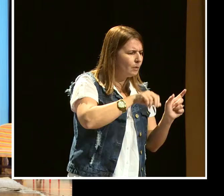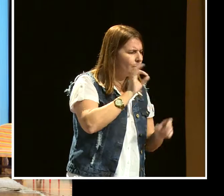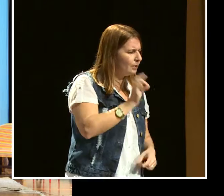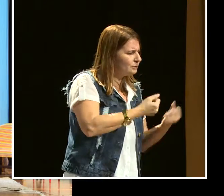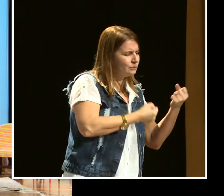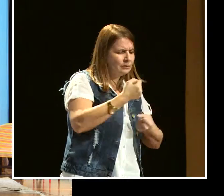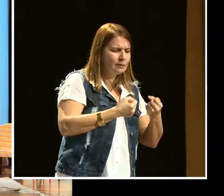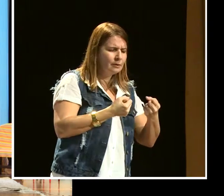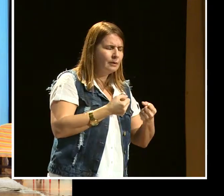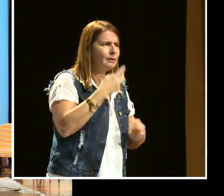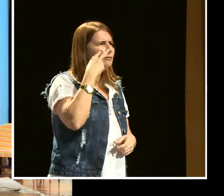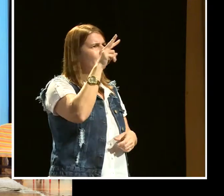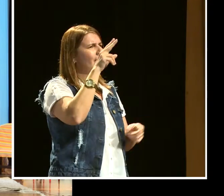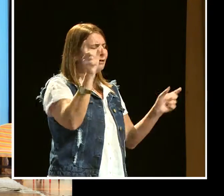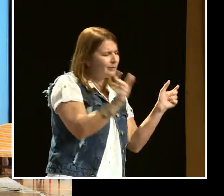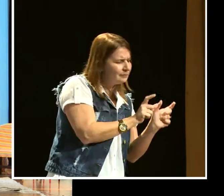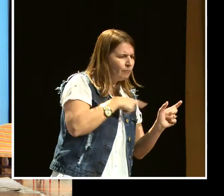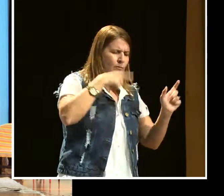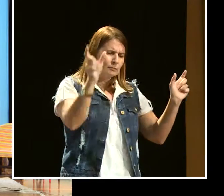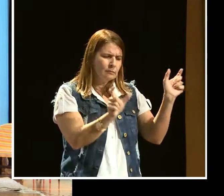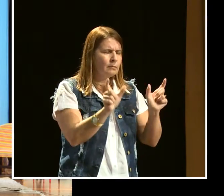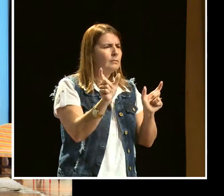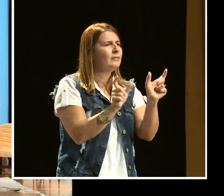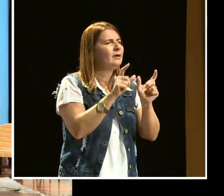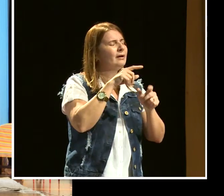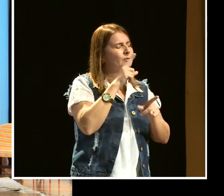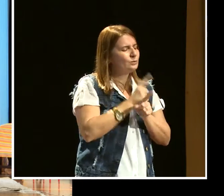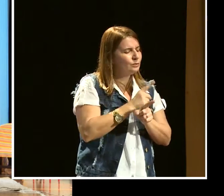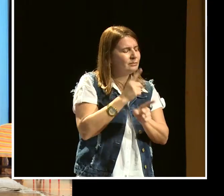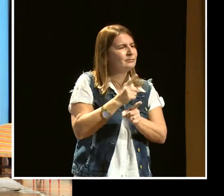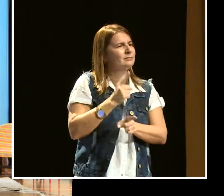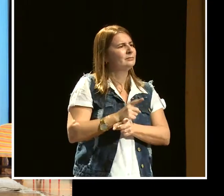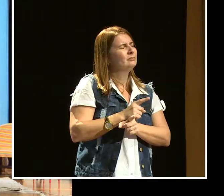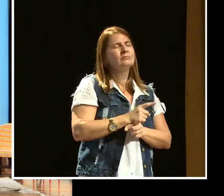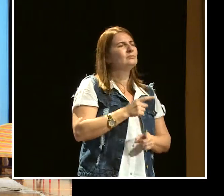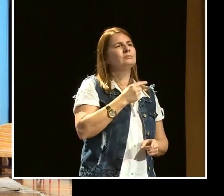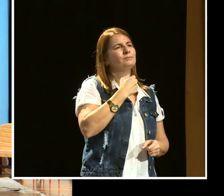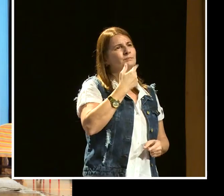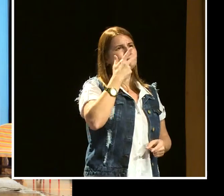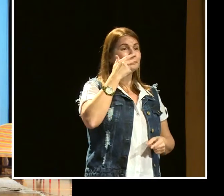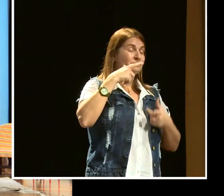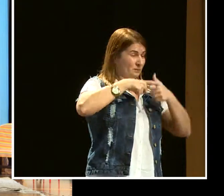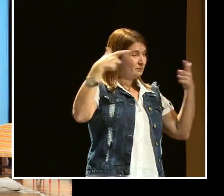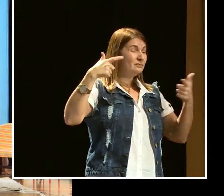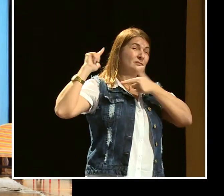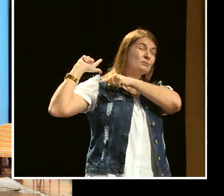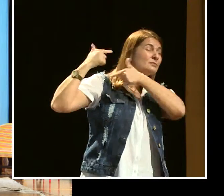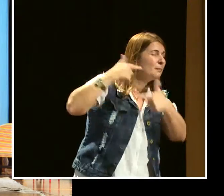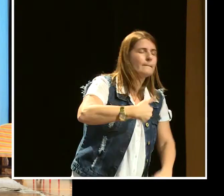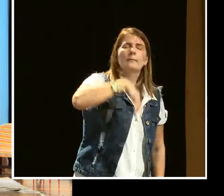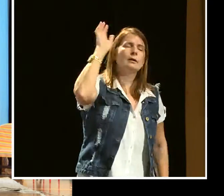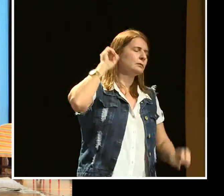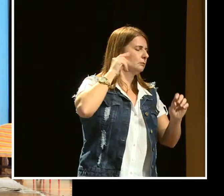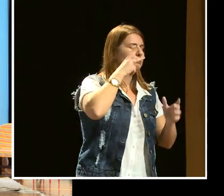nós começamos a perceber, junto com eles, construir que o mesmo sinal poderia ter variações de tradução